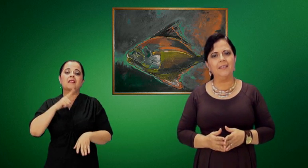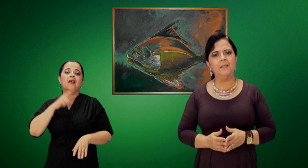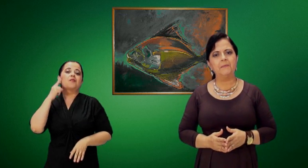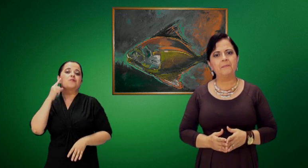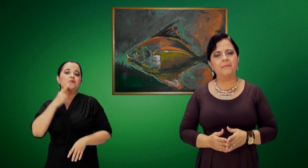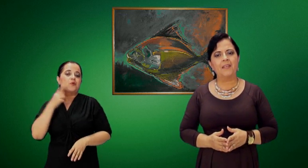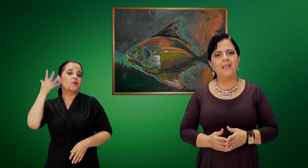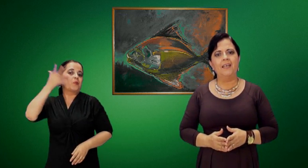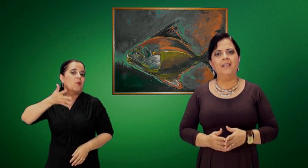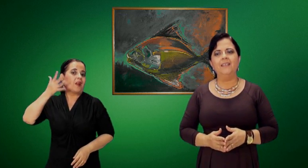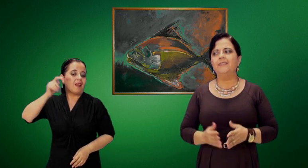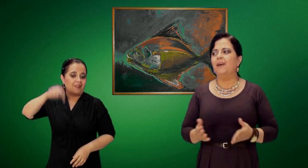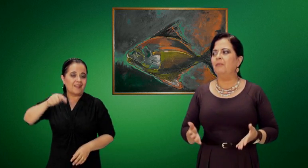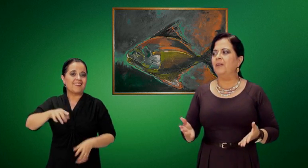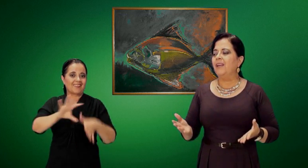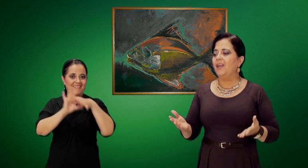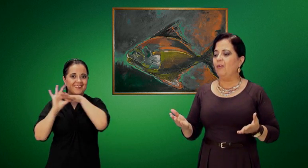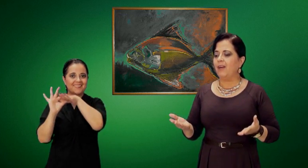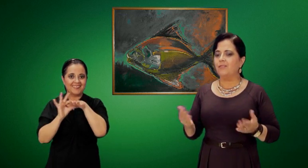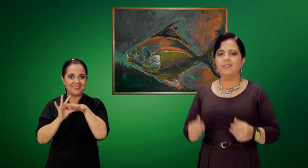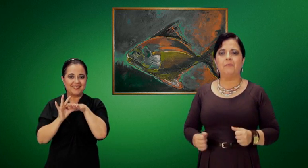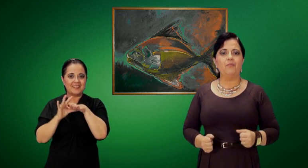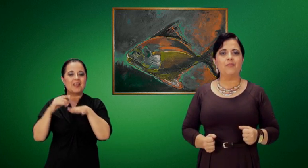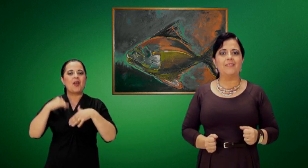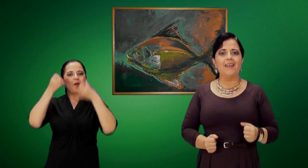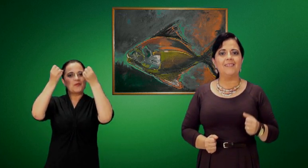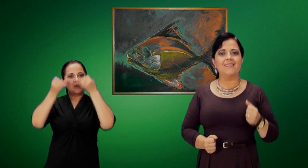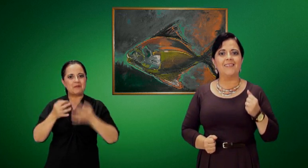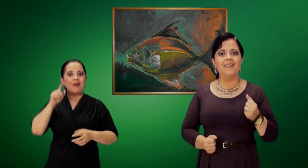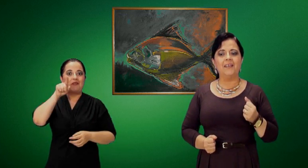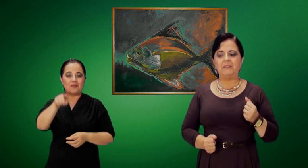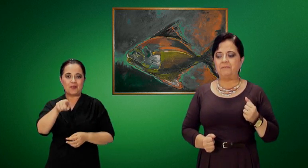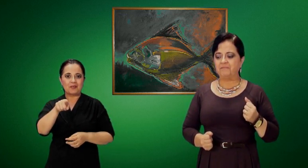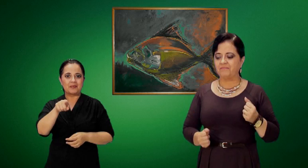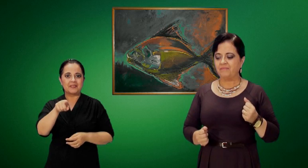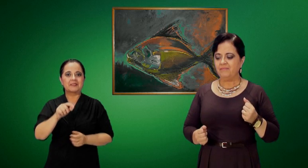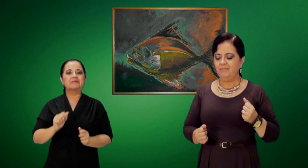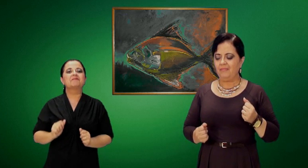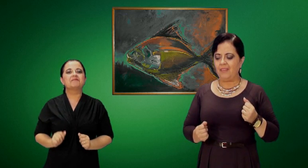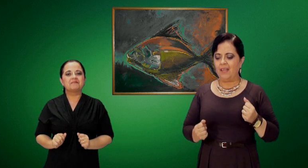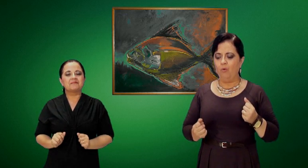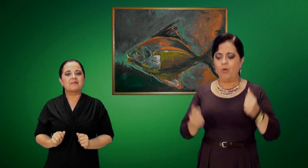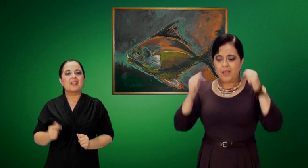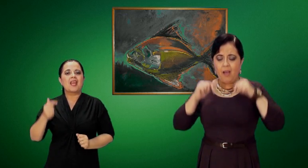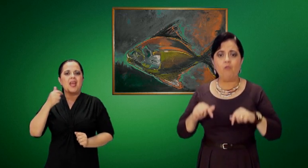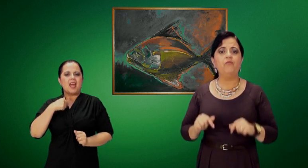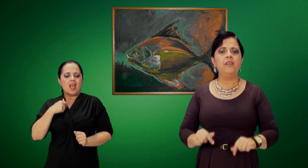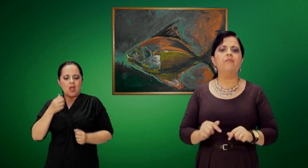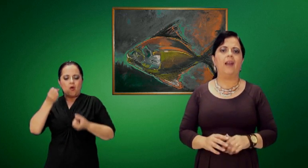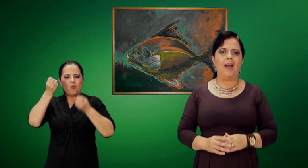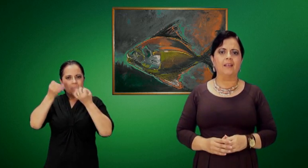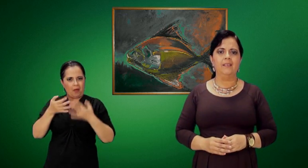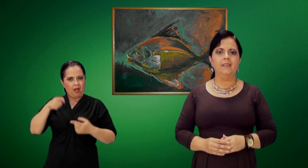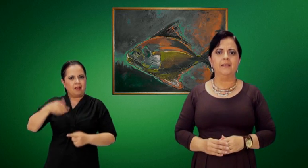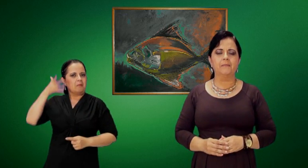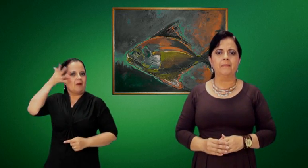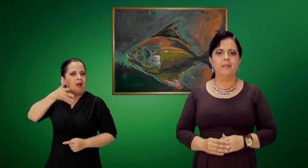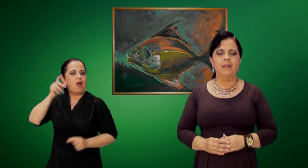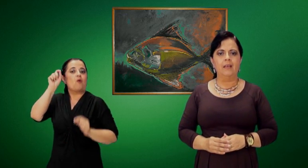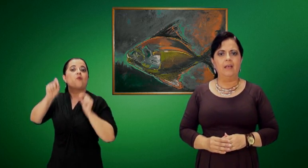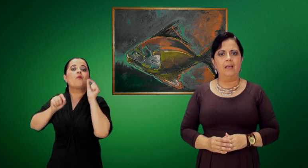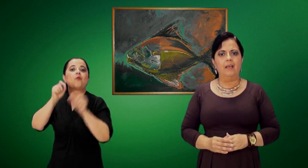palestrantes aqui. Então, eu quero dizer para vocês que o que eu vim falar